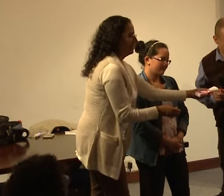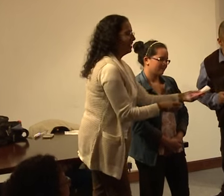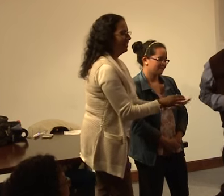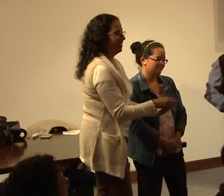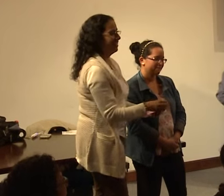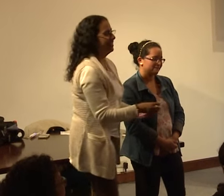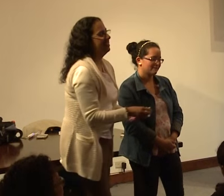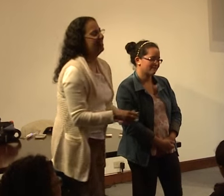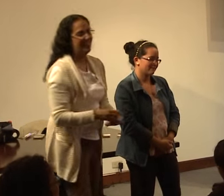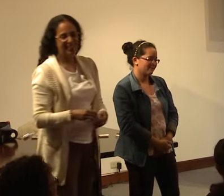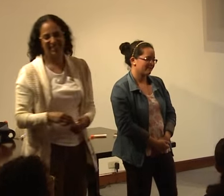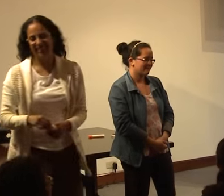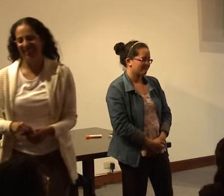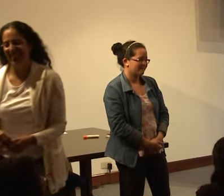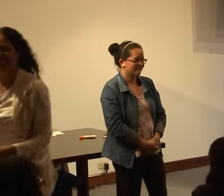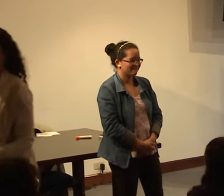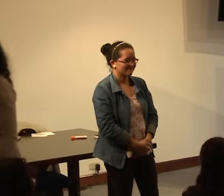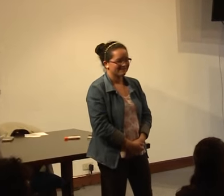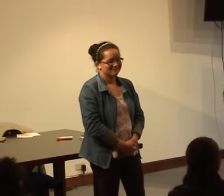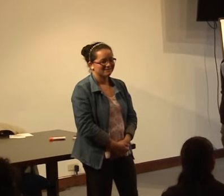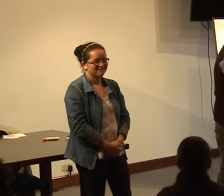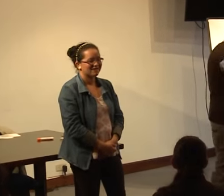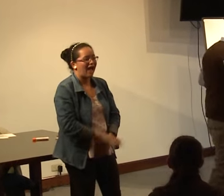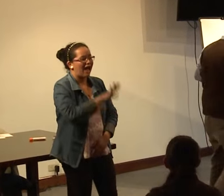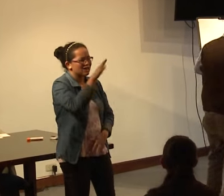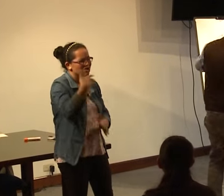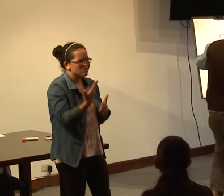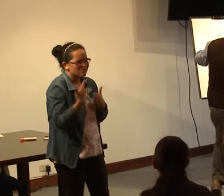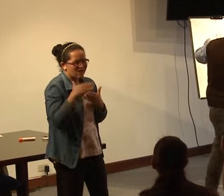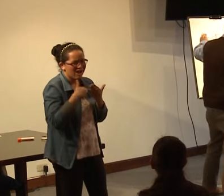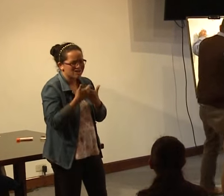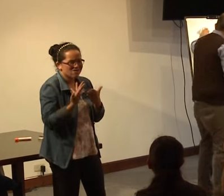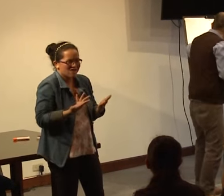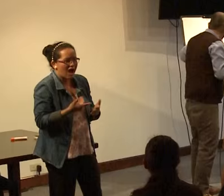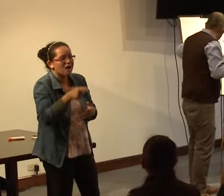Ah, mira, aquí no gastemos. Esta era la que yo estaba buscando.